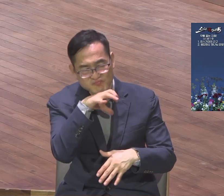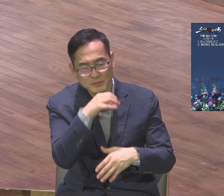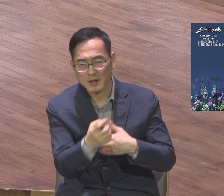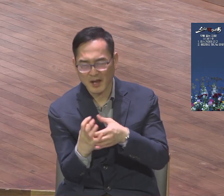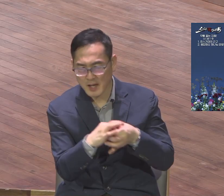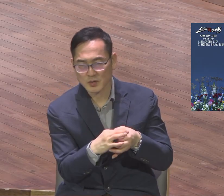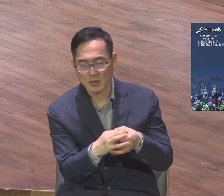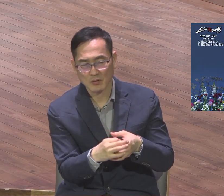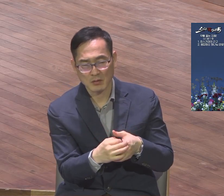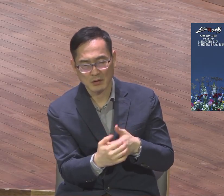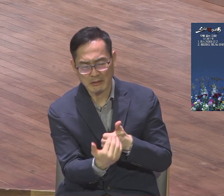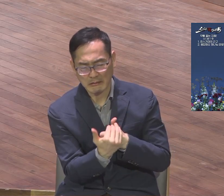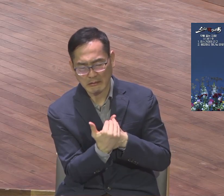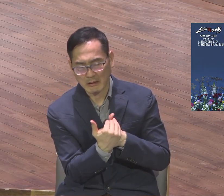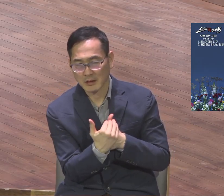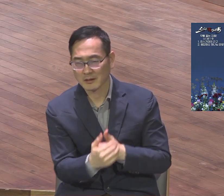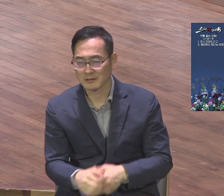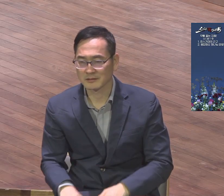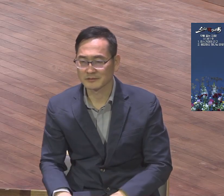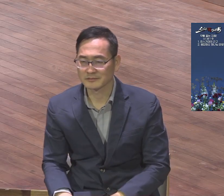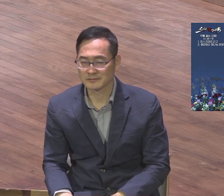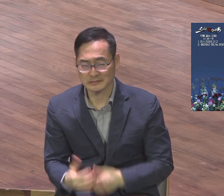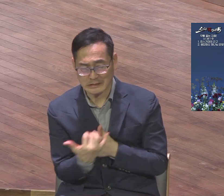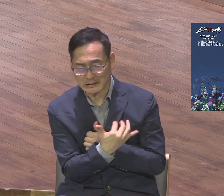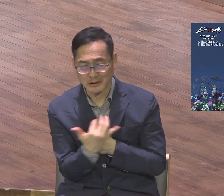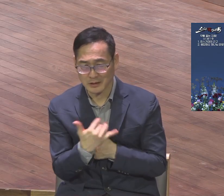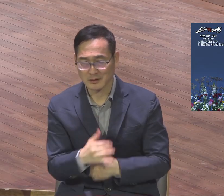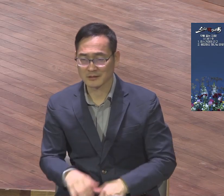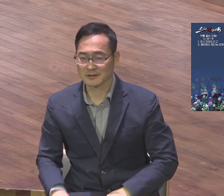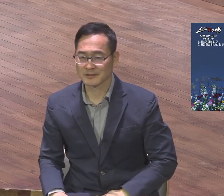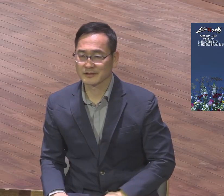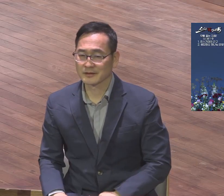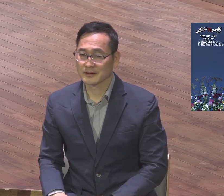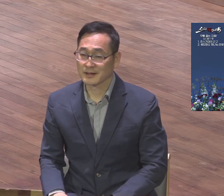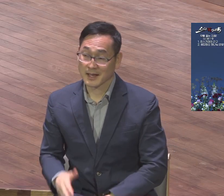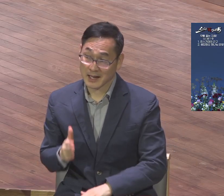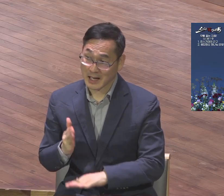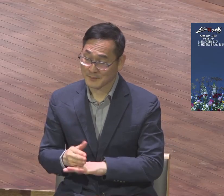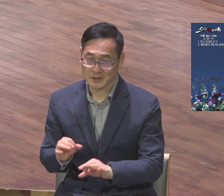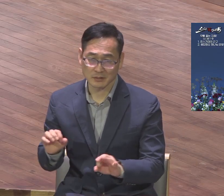불안. 감사가 없어. 감사가 이 사단이 하는 짓이에요.